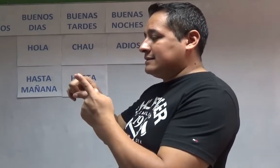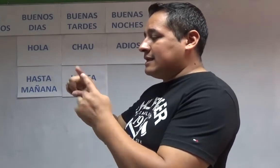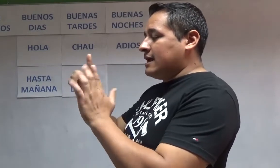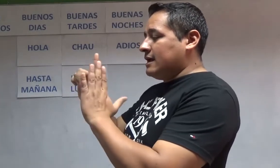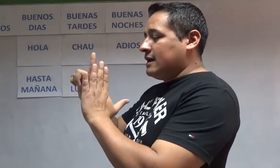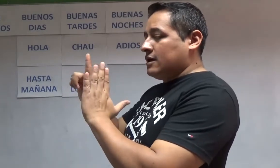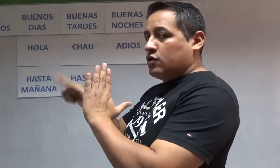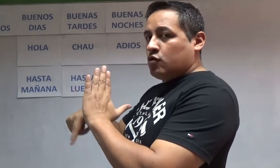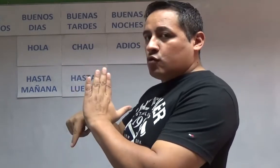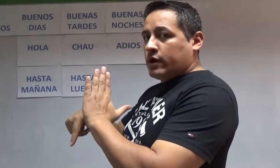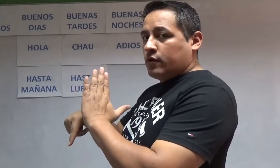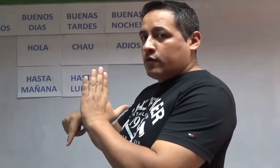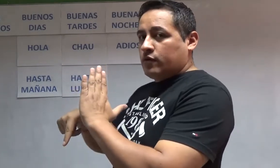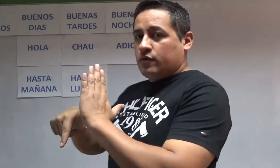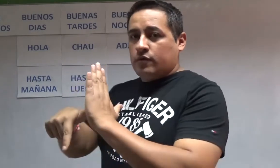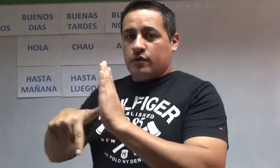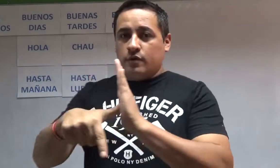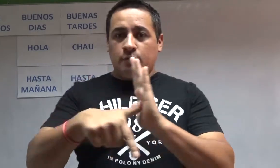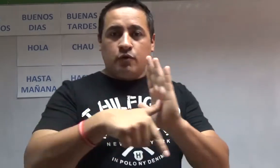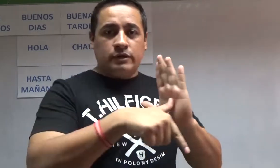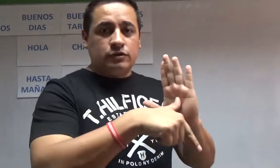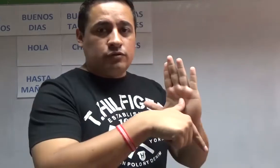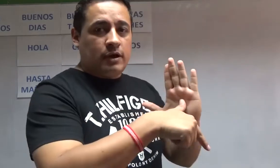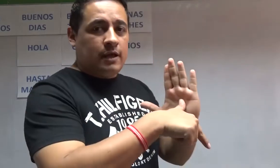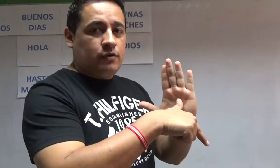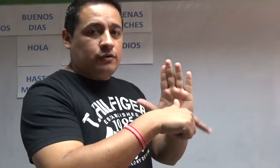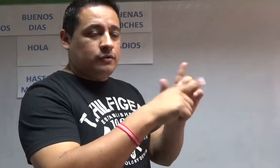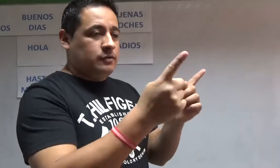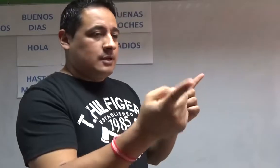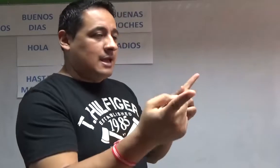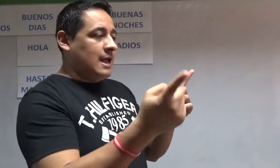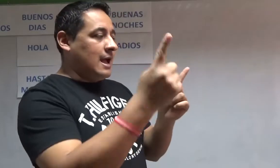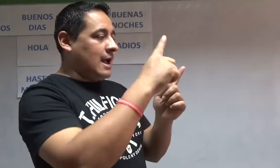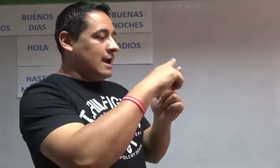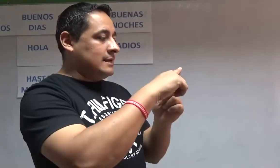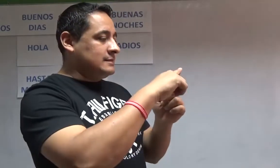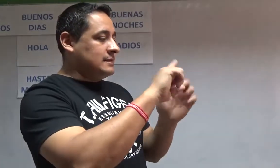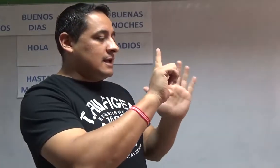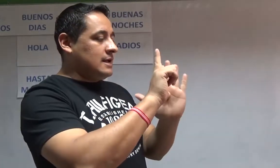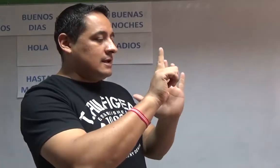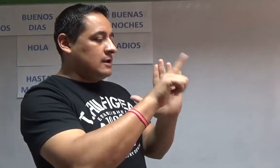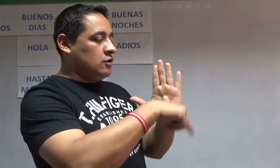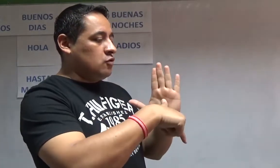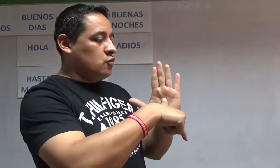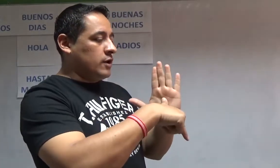Hasta luego. Por este otro lado. Hasta luego.